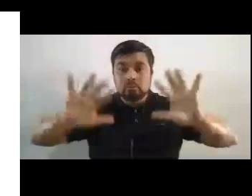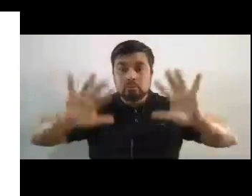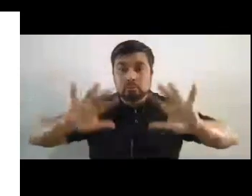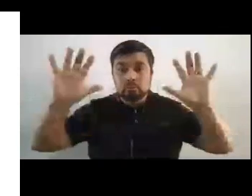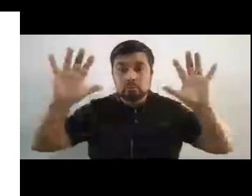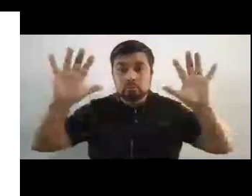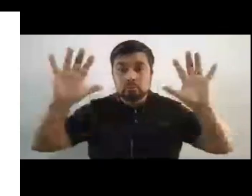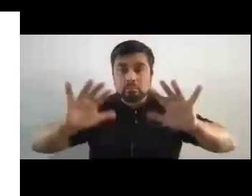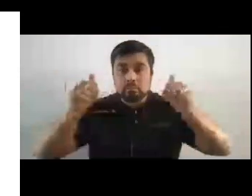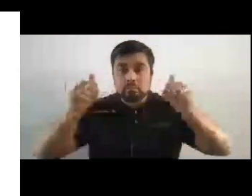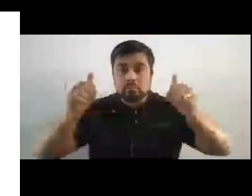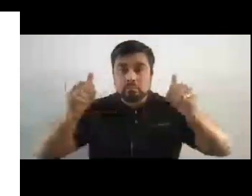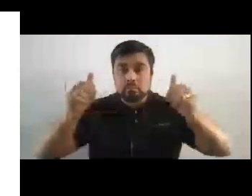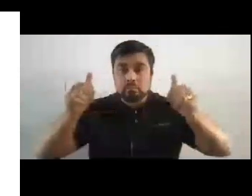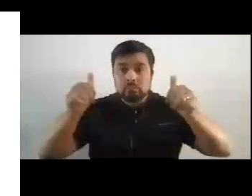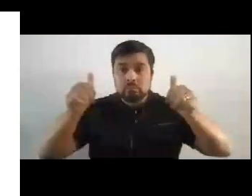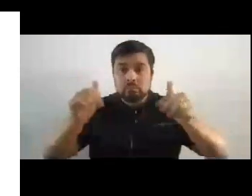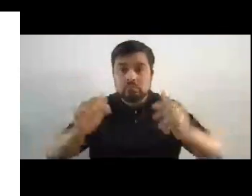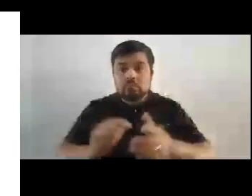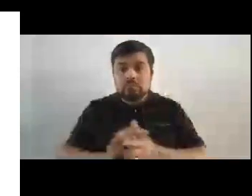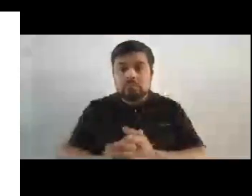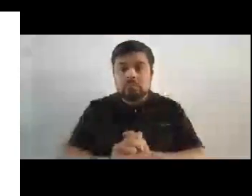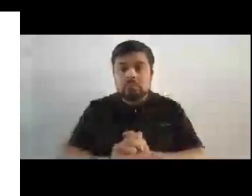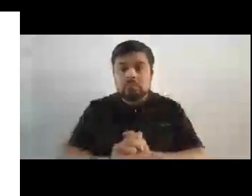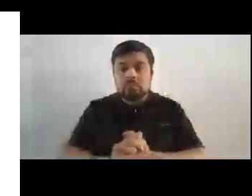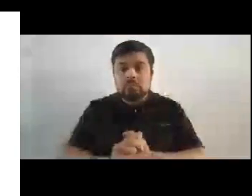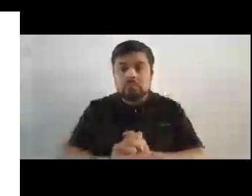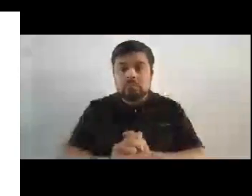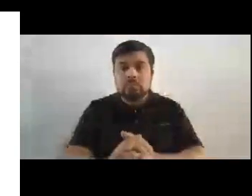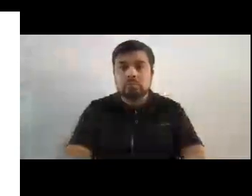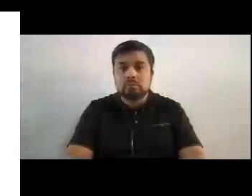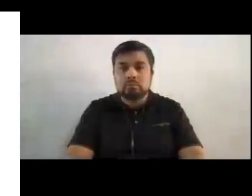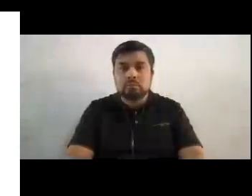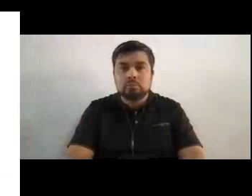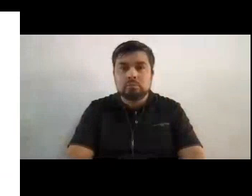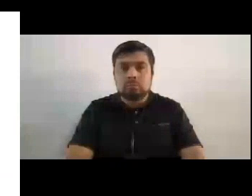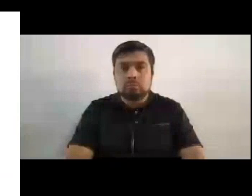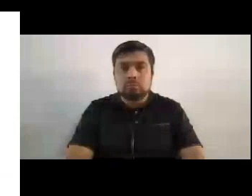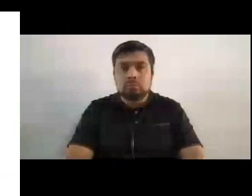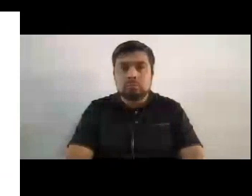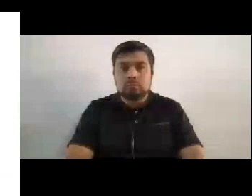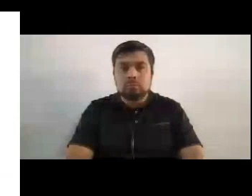Ok. Si me puedes pasar a la siguiente. Paso a la siguiente, sí.